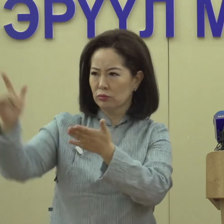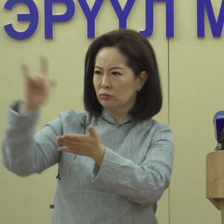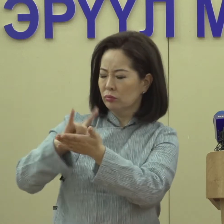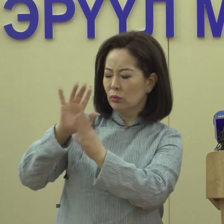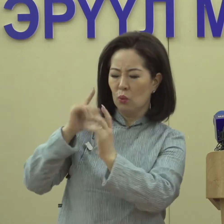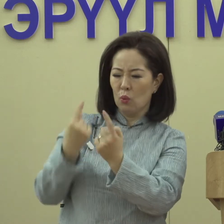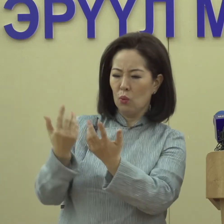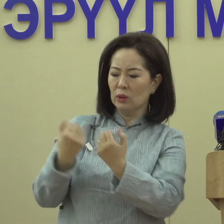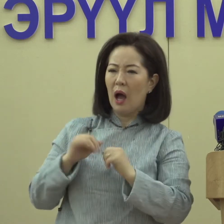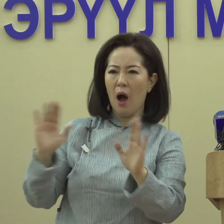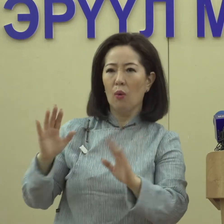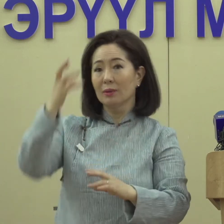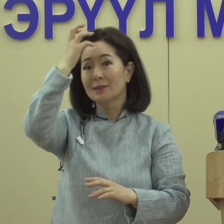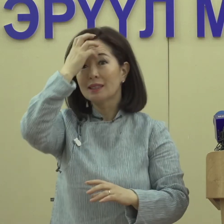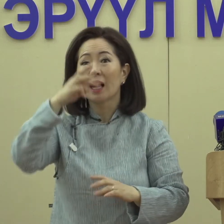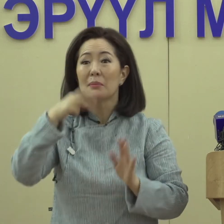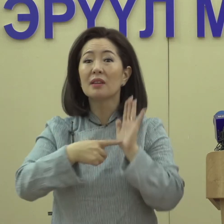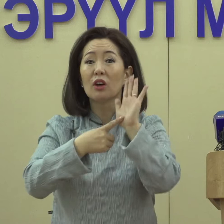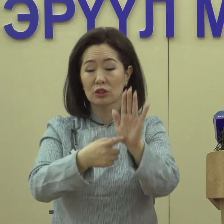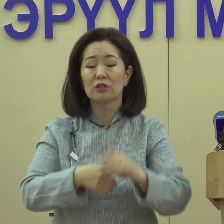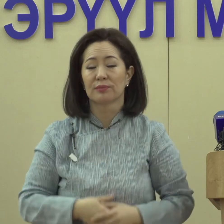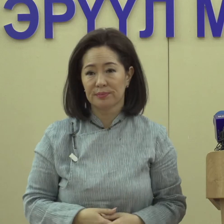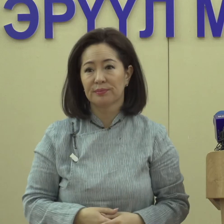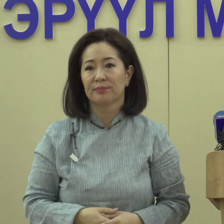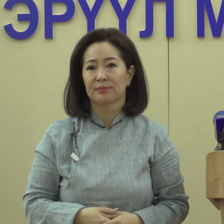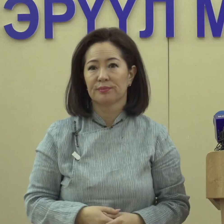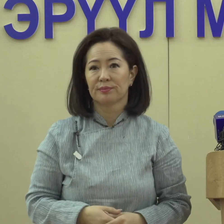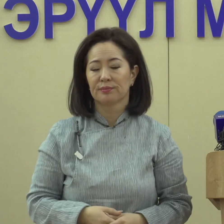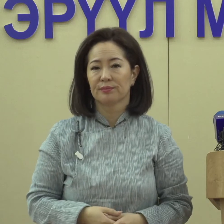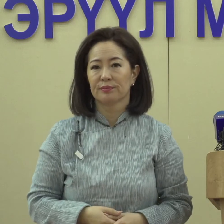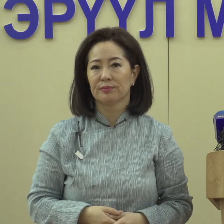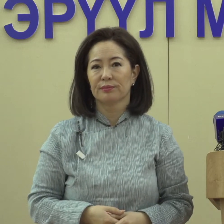албанаас нь засгийн газрын хэвлэл мэдээллийн албанаас мэдээлсэн байна.